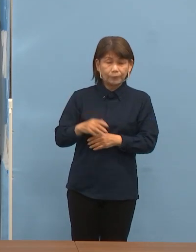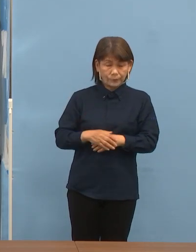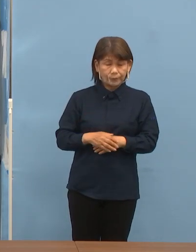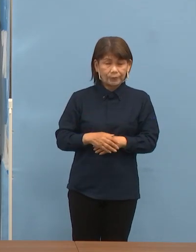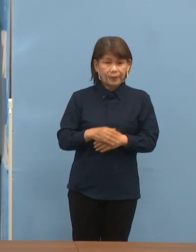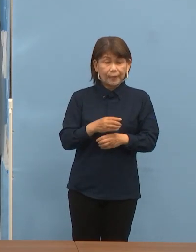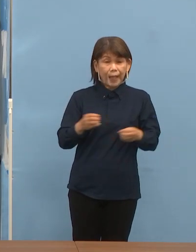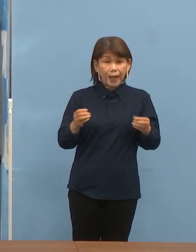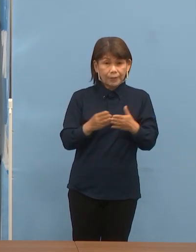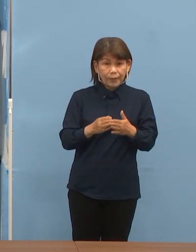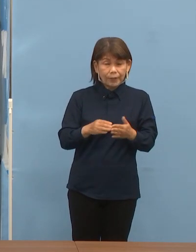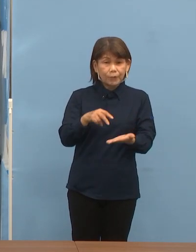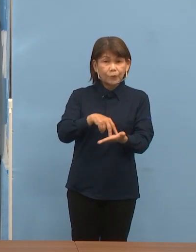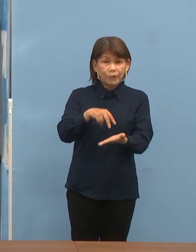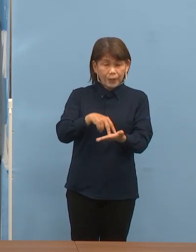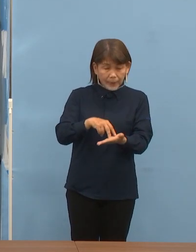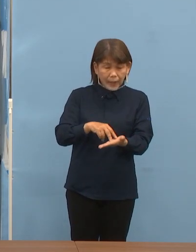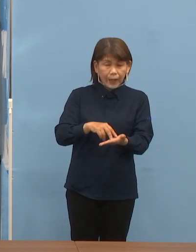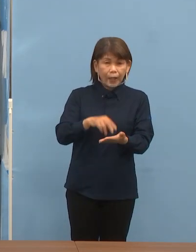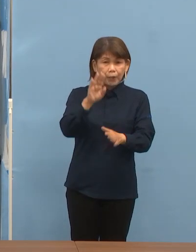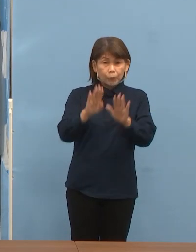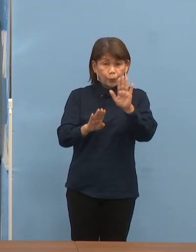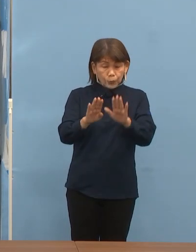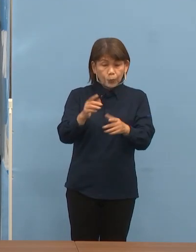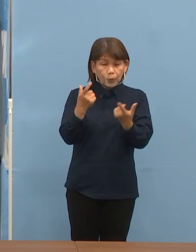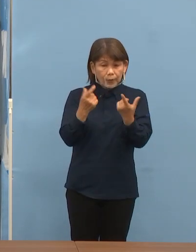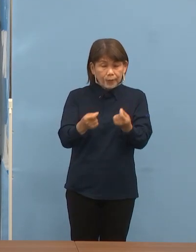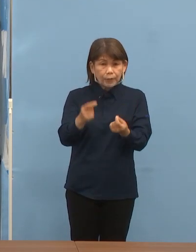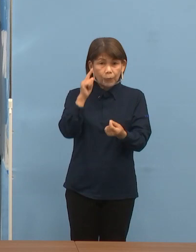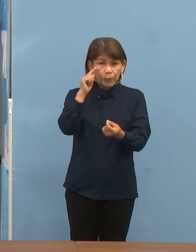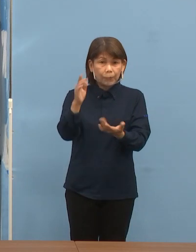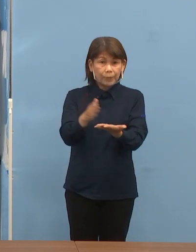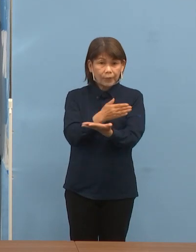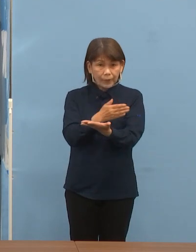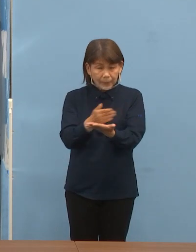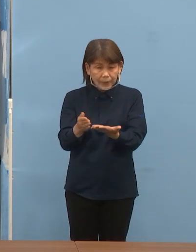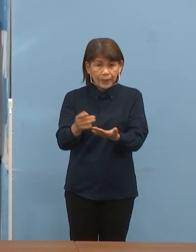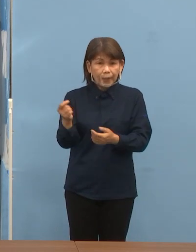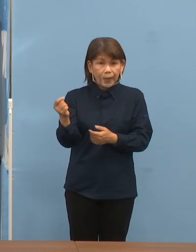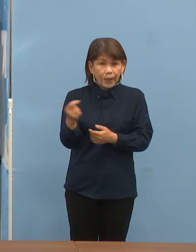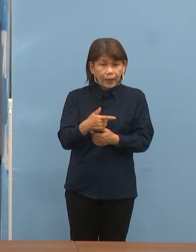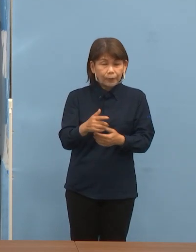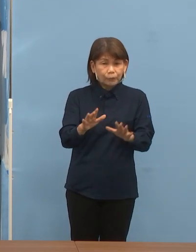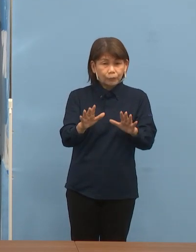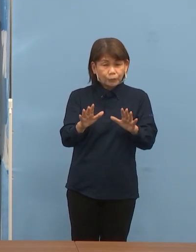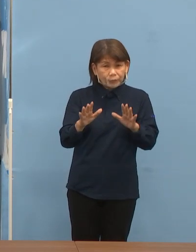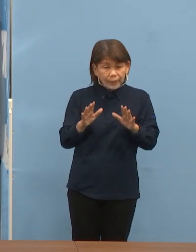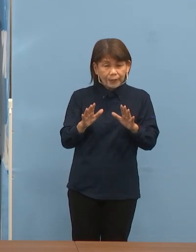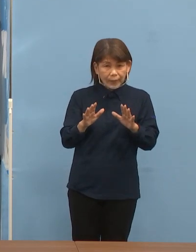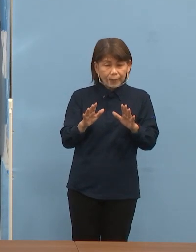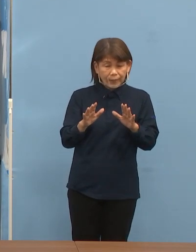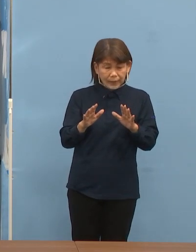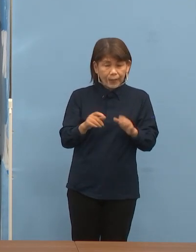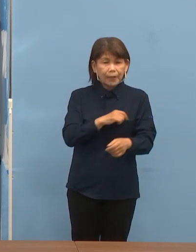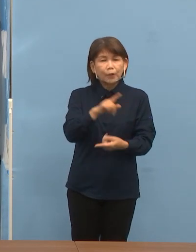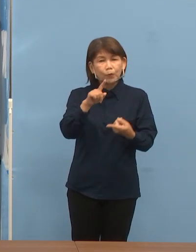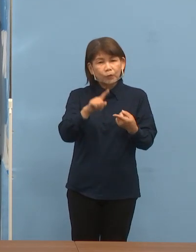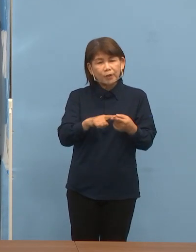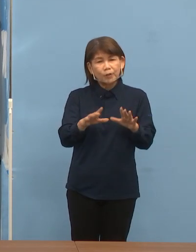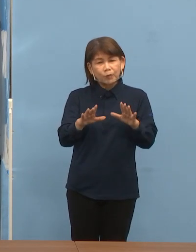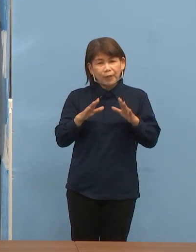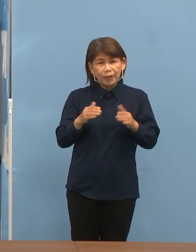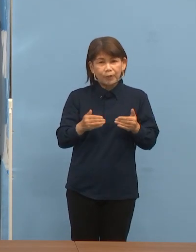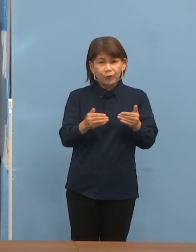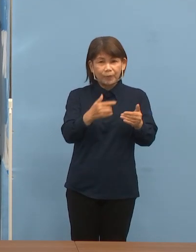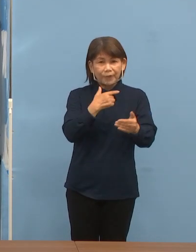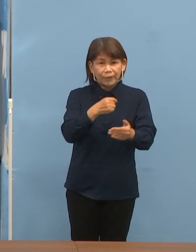再開の動向をしっかりと見極めながら早期の需要回復に向けて県としては積極的にプロモーションをしていきたいなというふうに思っ